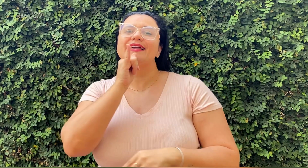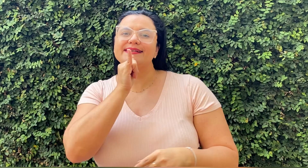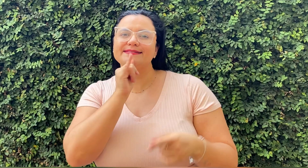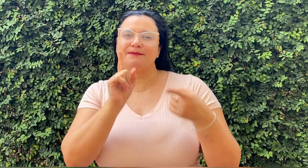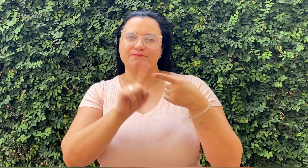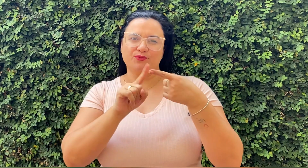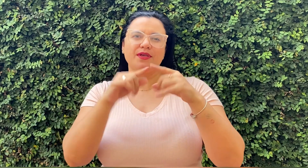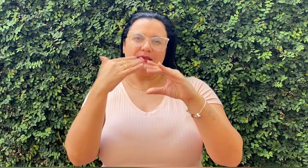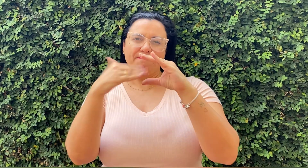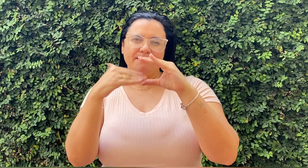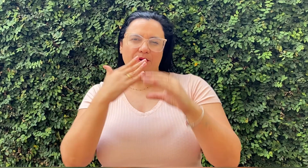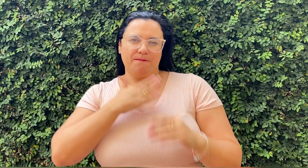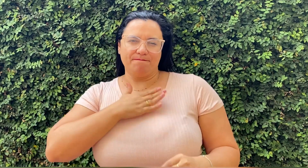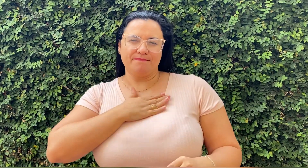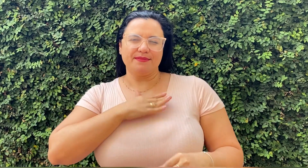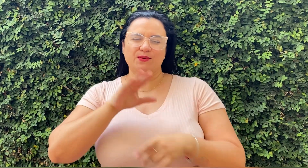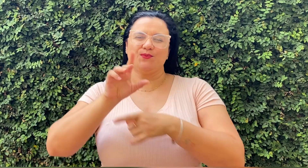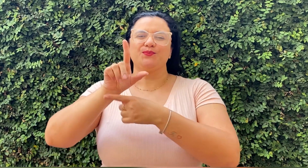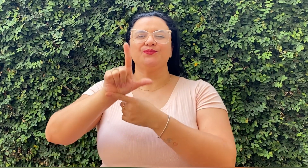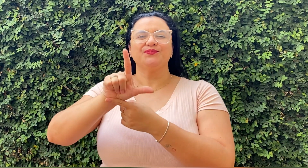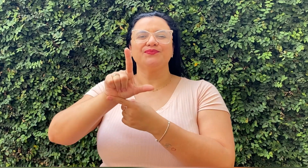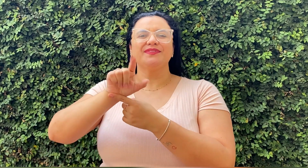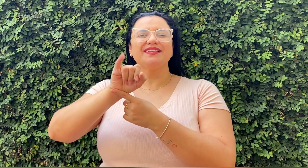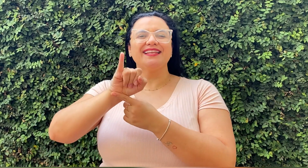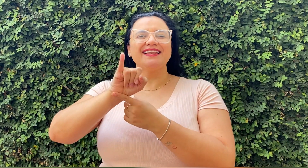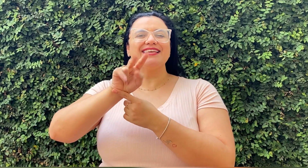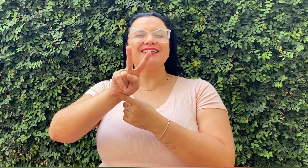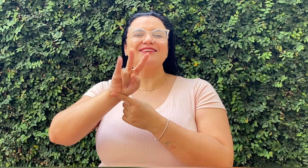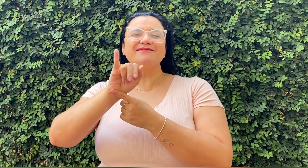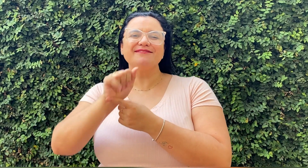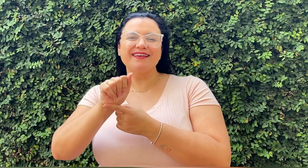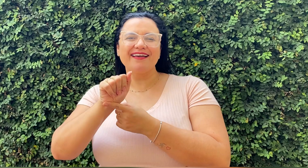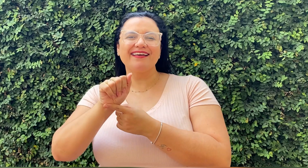da datilologia como endereço ou e-mail, né? Por exemplo, eu vou falar o meu aqui, ó,